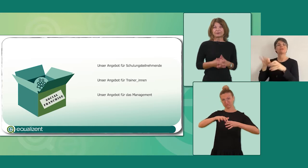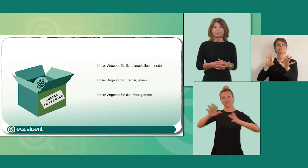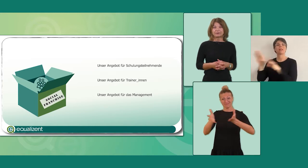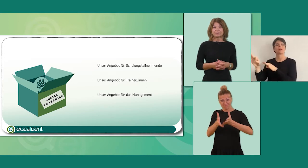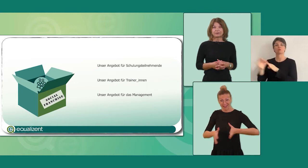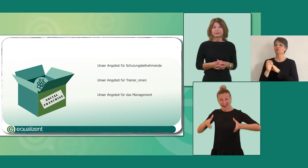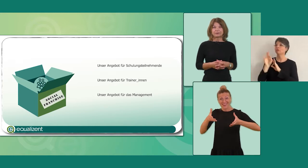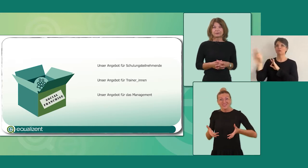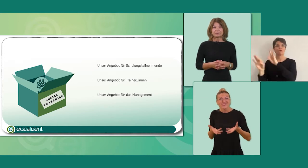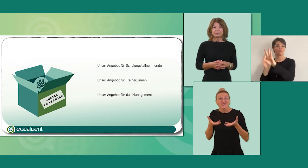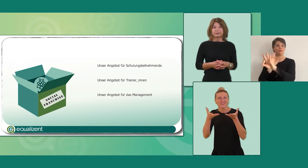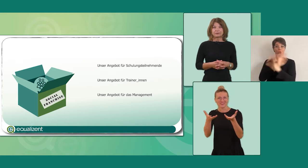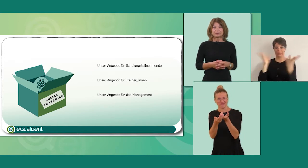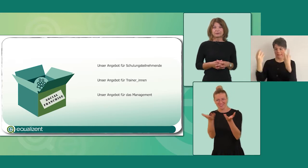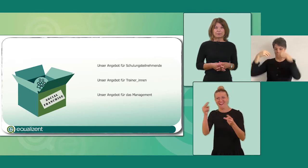Geschäftsleitung.